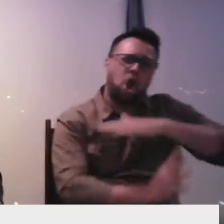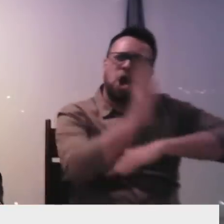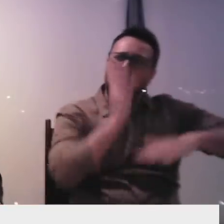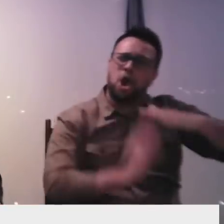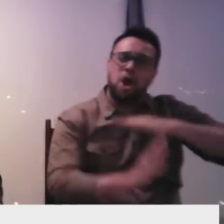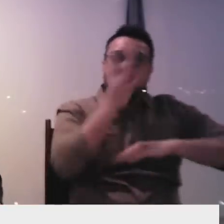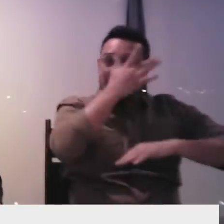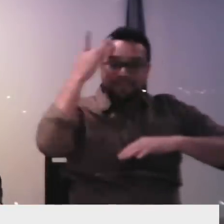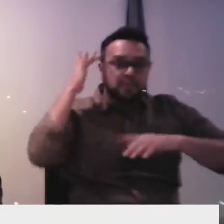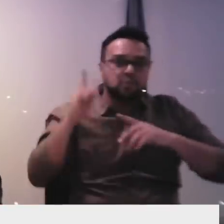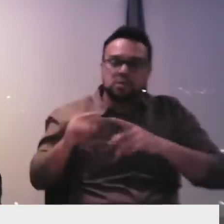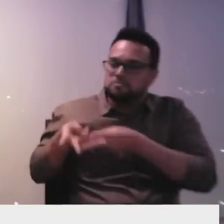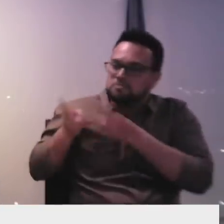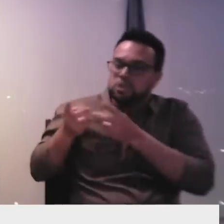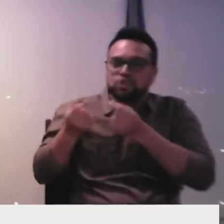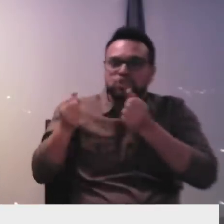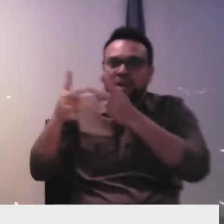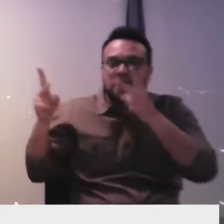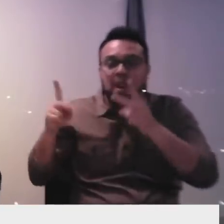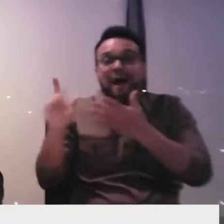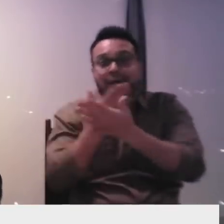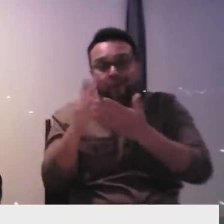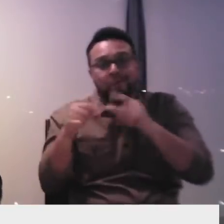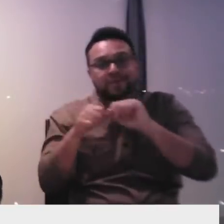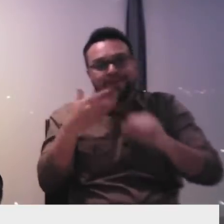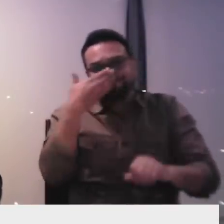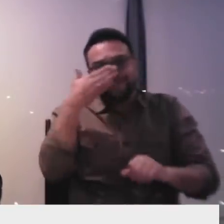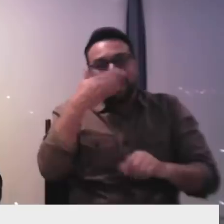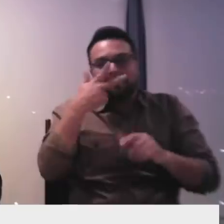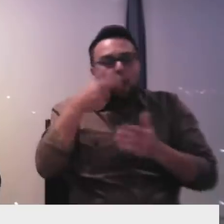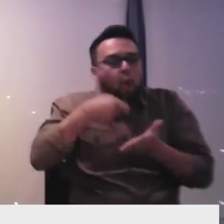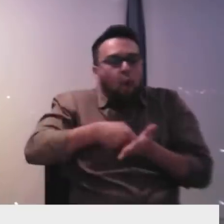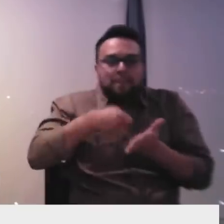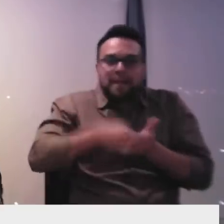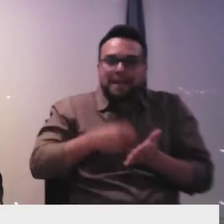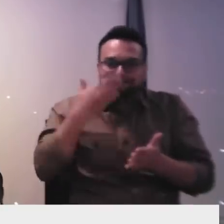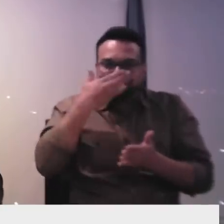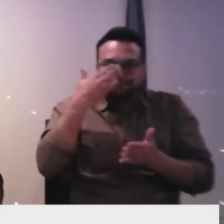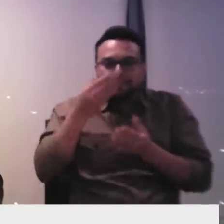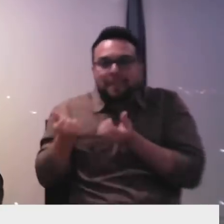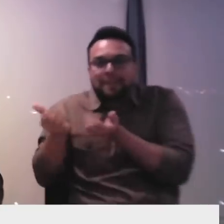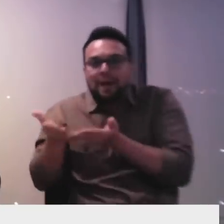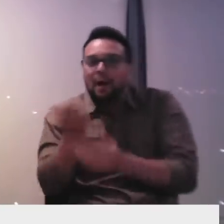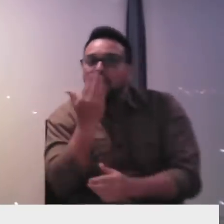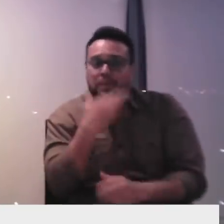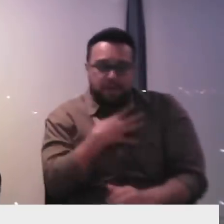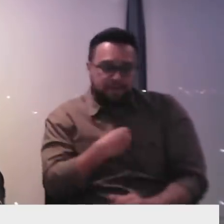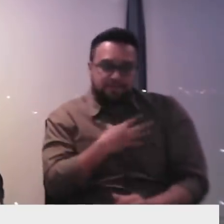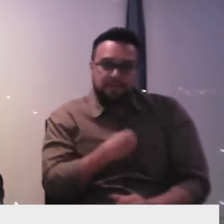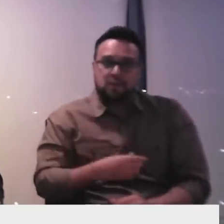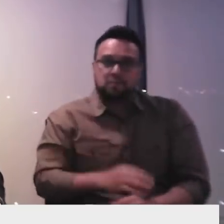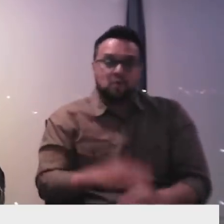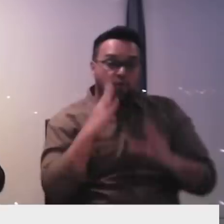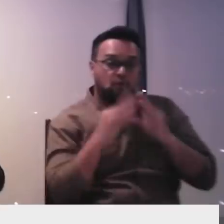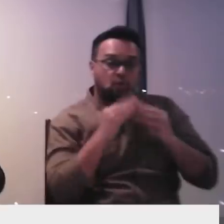elas têm no meio do caminho. Muitas se prostituem, são obrigadas a fazer isso para poder alimentar seus filhos e vêm para o